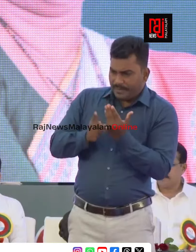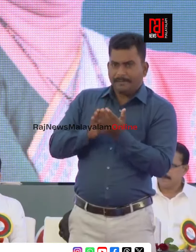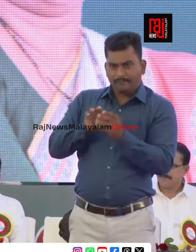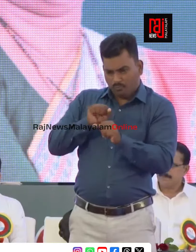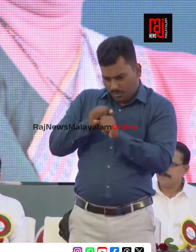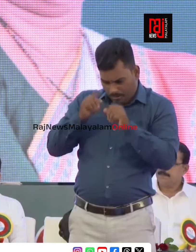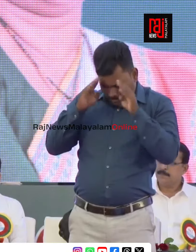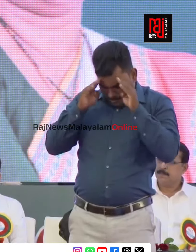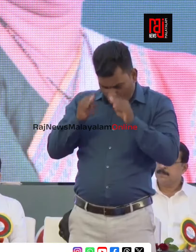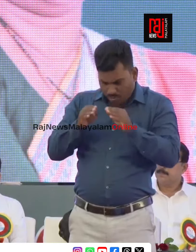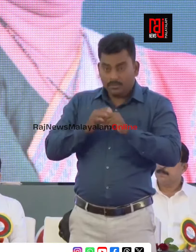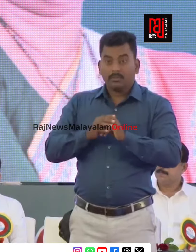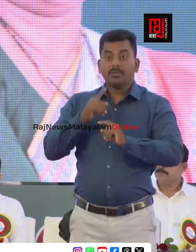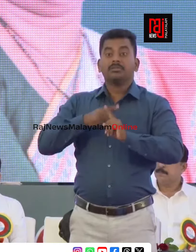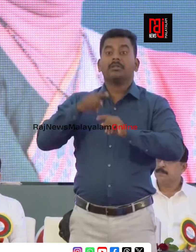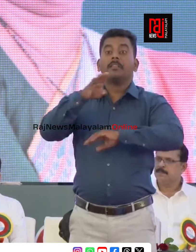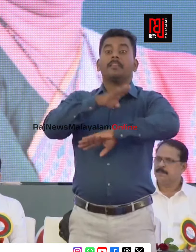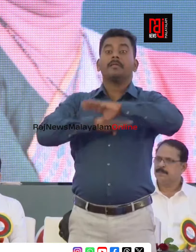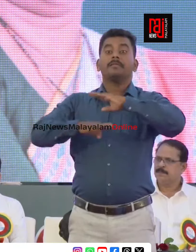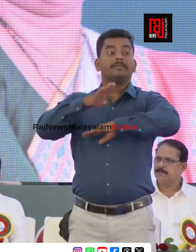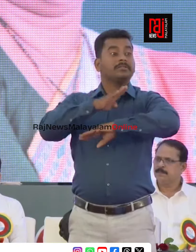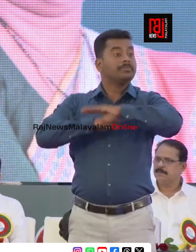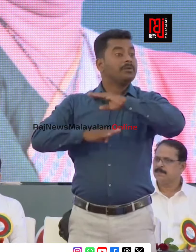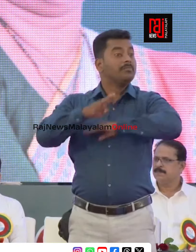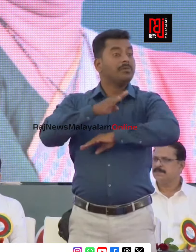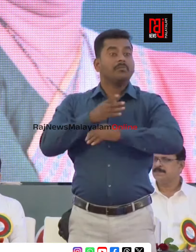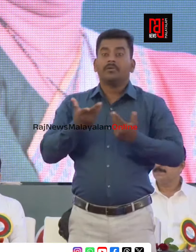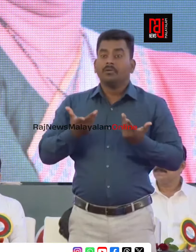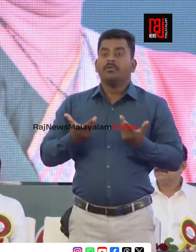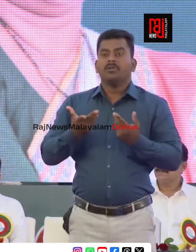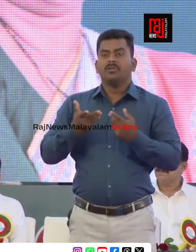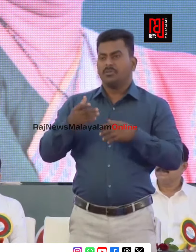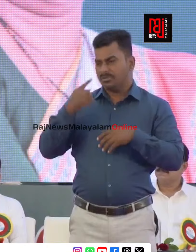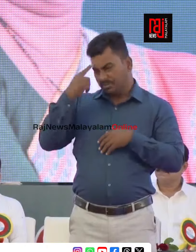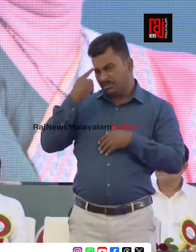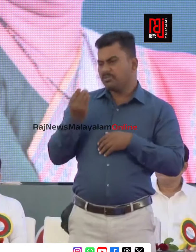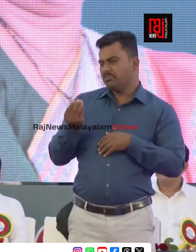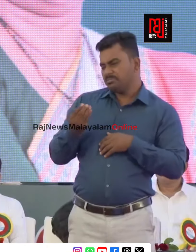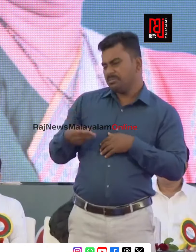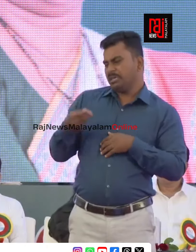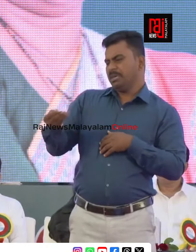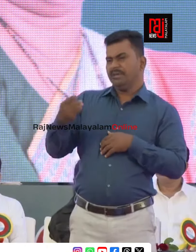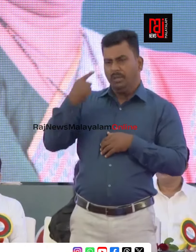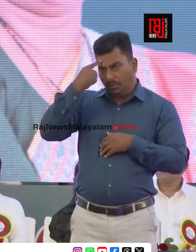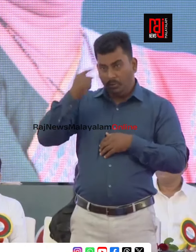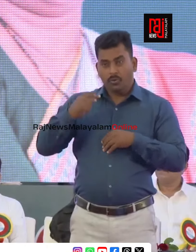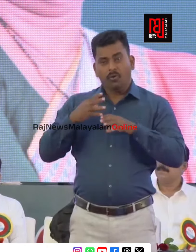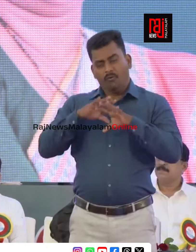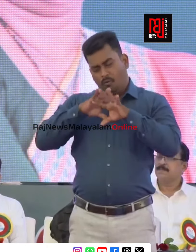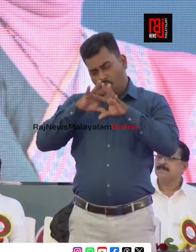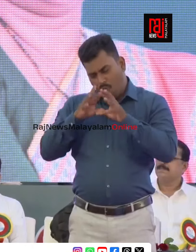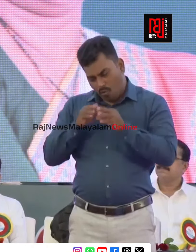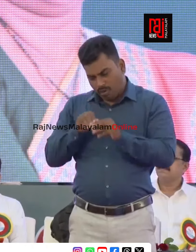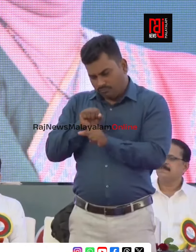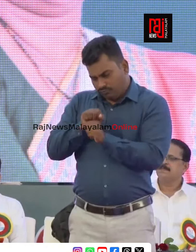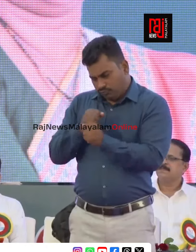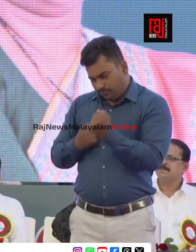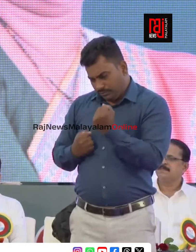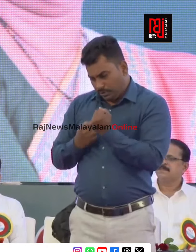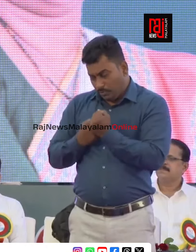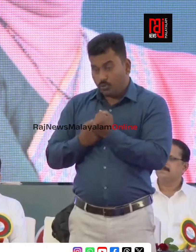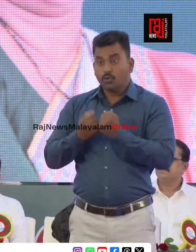ഭിന്നശേഷിക്കാരുടെ സമഗ്ര വികസനം ലക്ഷ്യമിട്ട് നടപ്പാക്കുന്ന സമഗ്ര പദ്ധതി